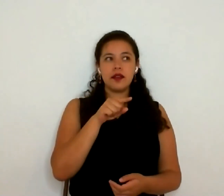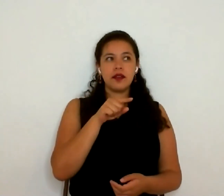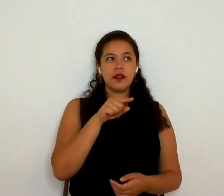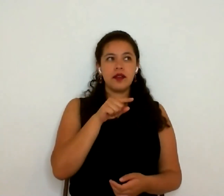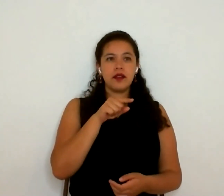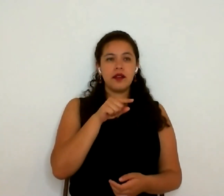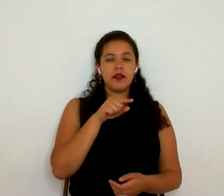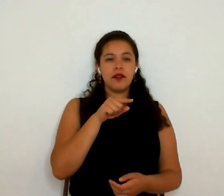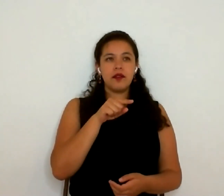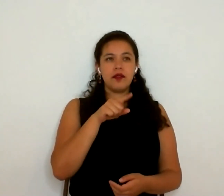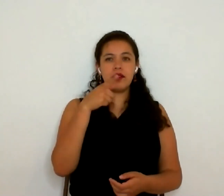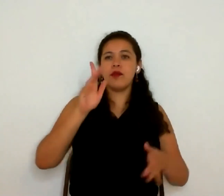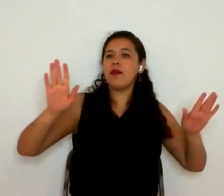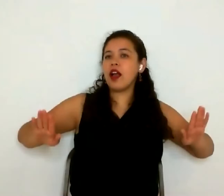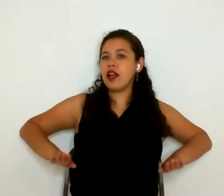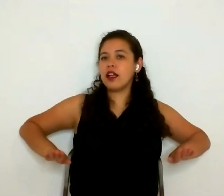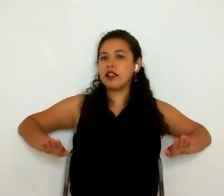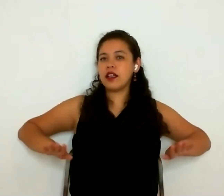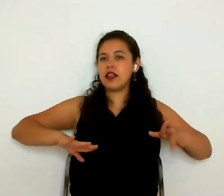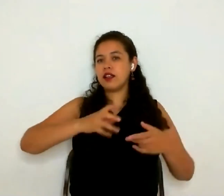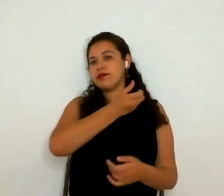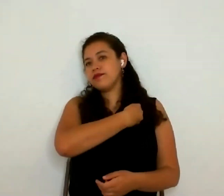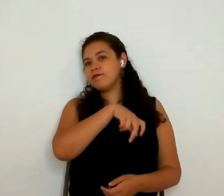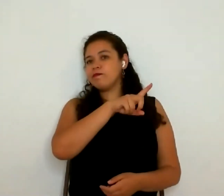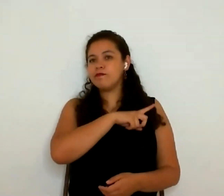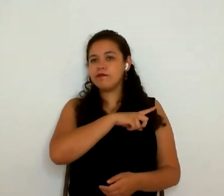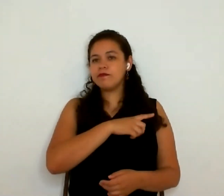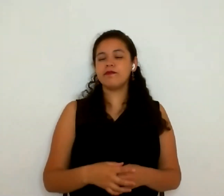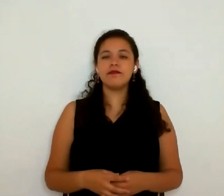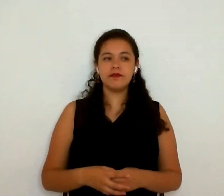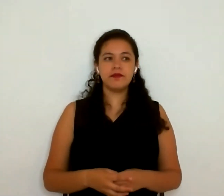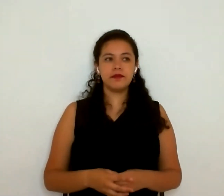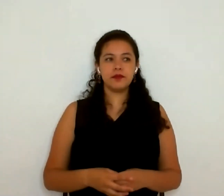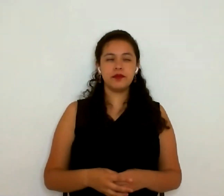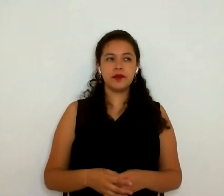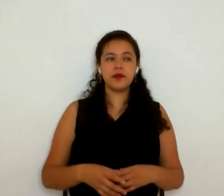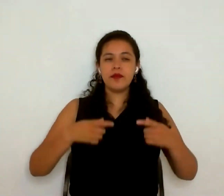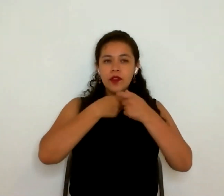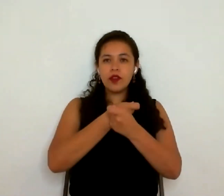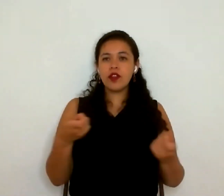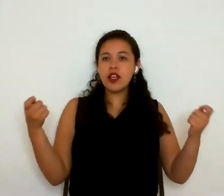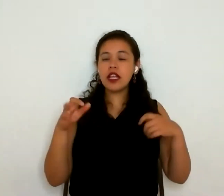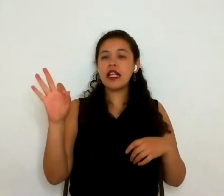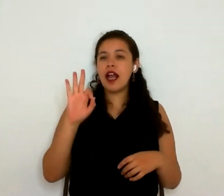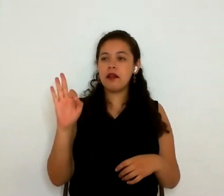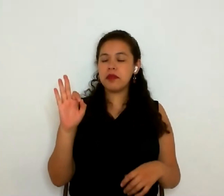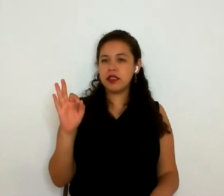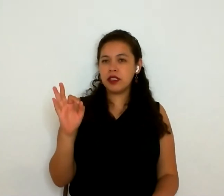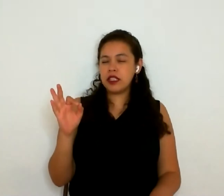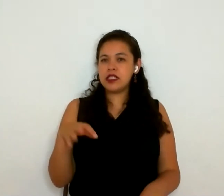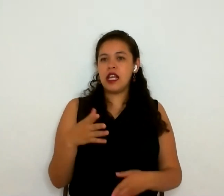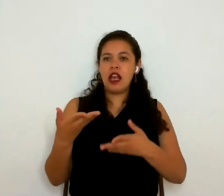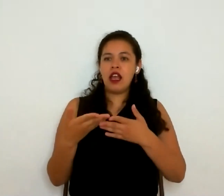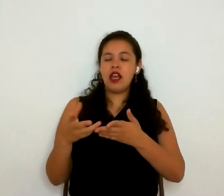visiones de salud ok como vienen los niños y tuvieron consumo de drogas